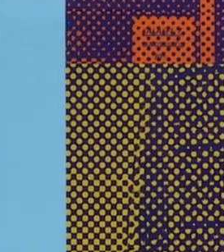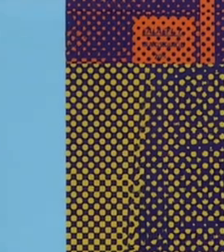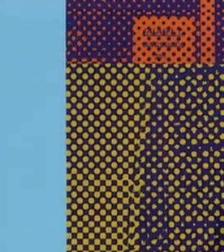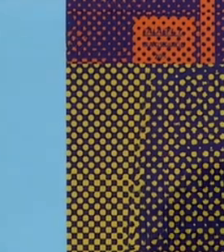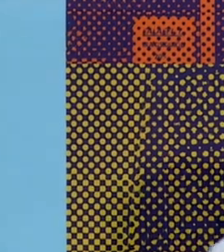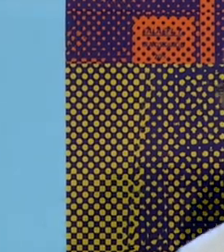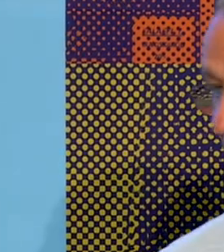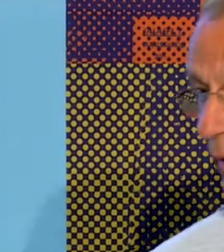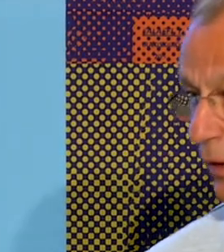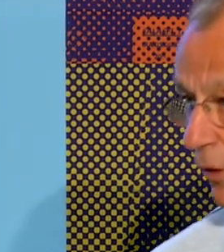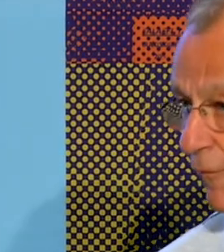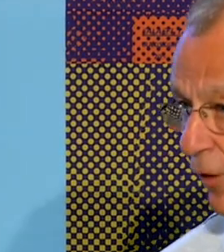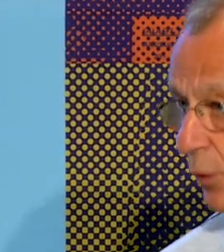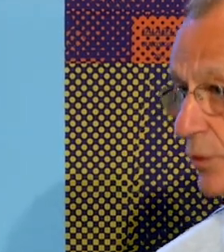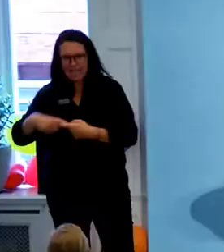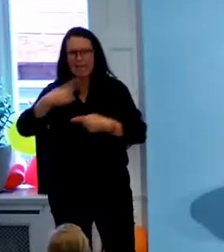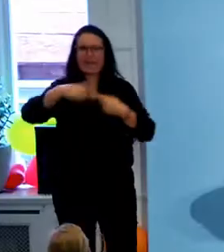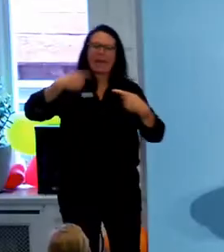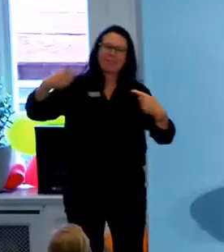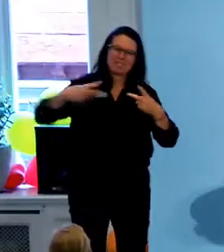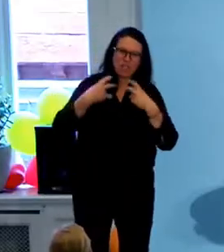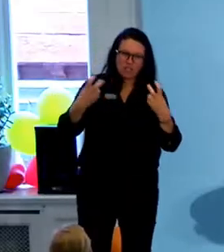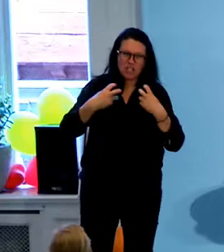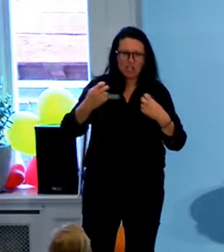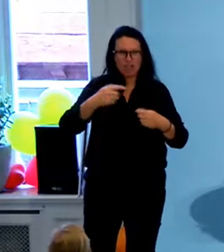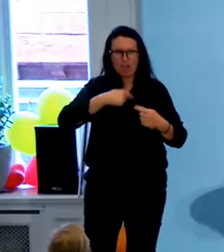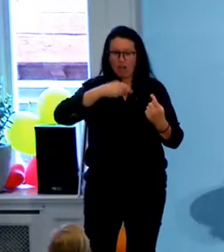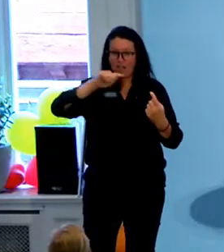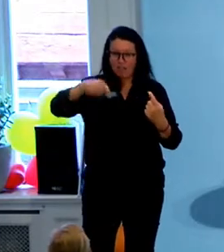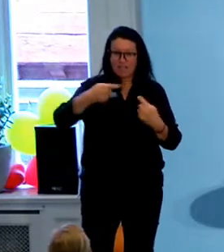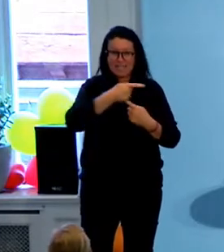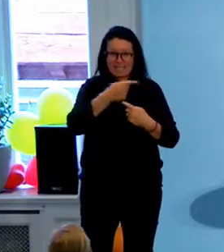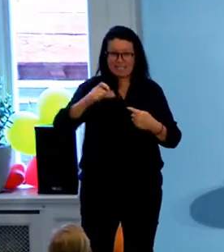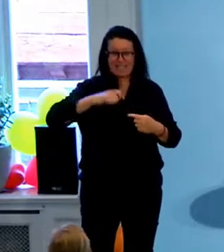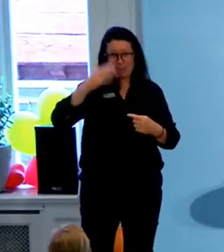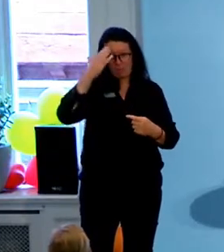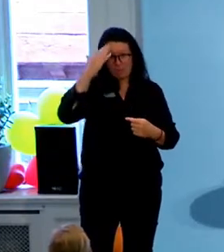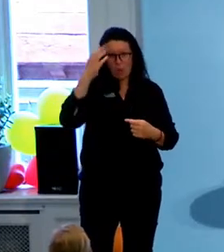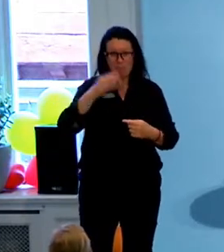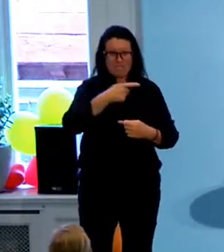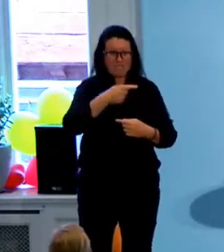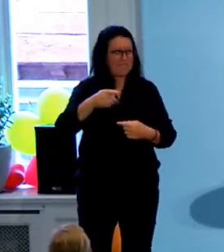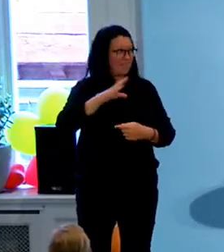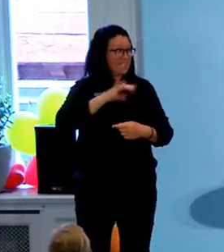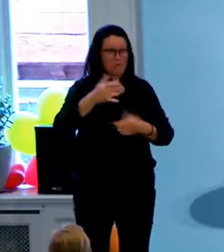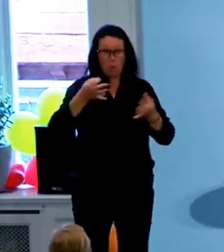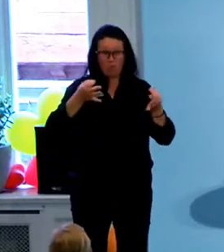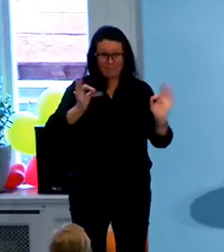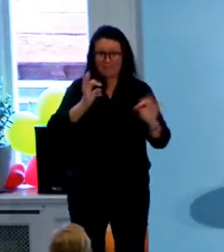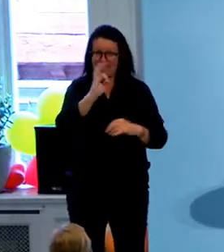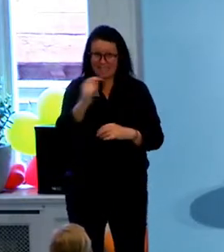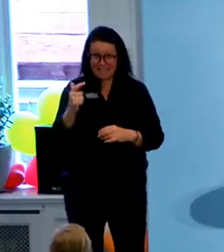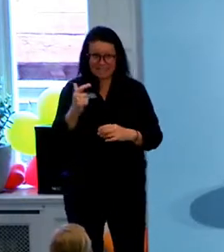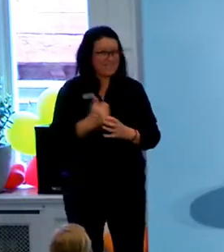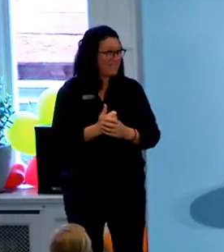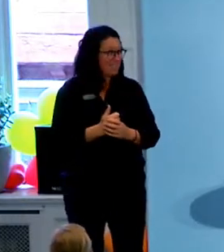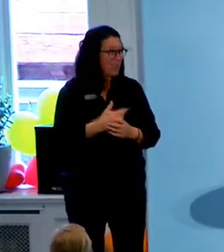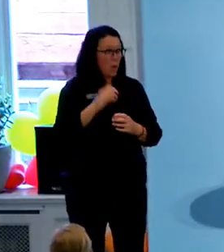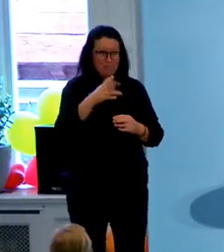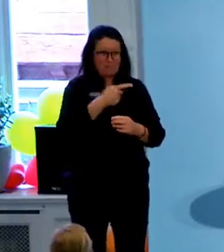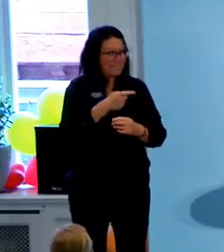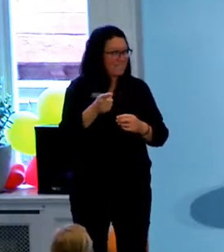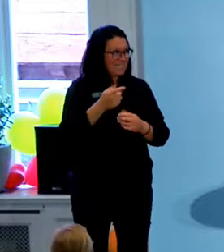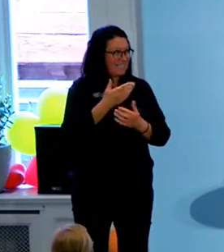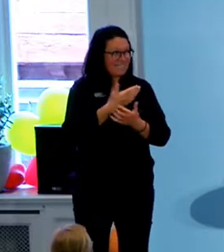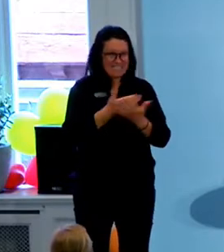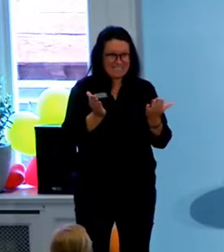olika sammanhang. Jag förutsätter att ni som är här är medvetna om att ni befinner er i offentligheten. Är ni inte det,